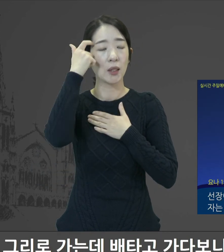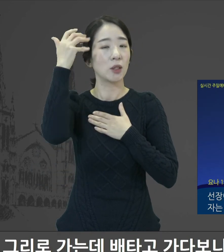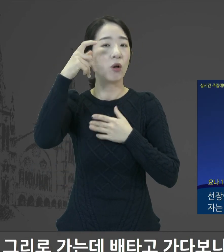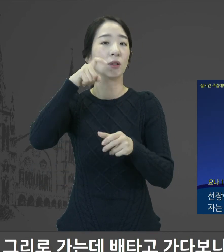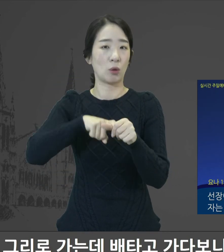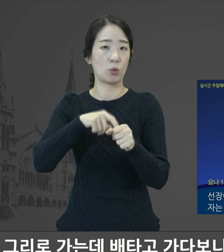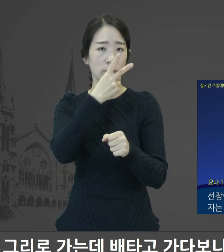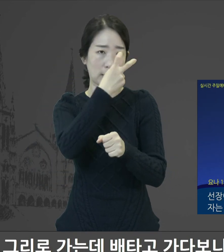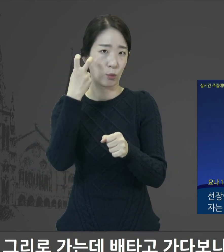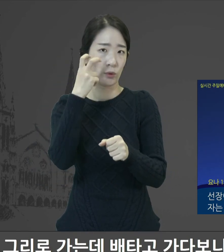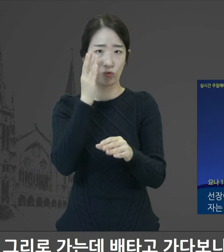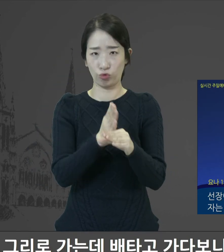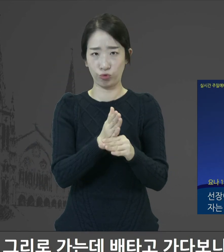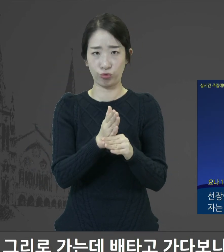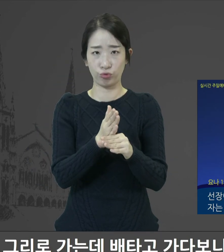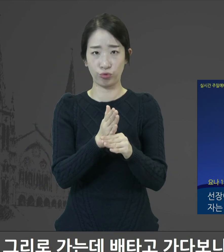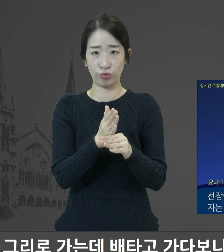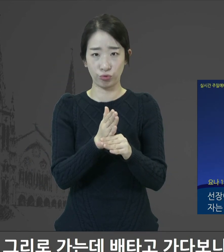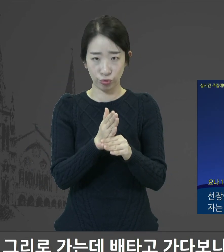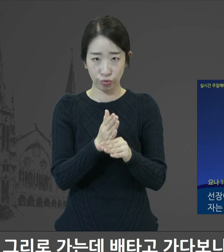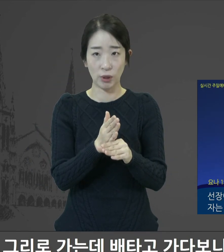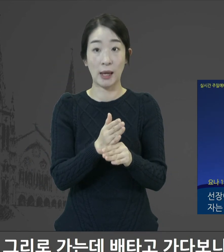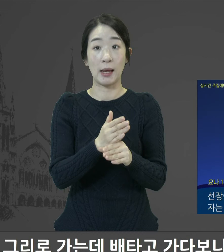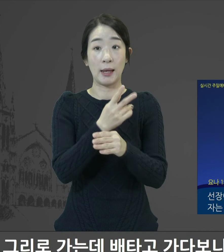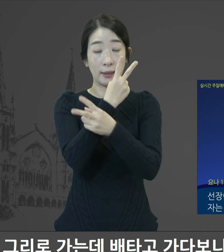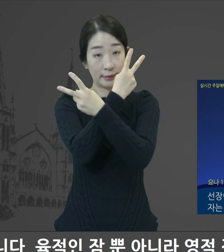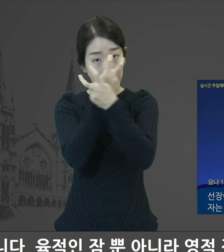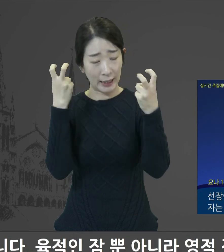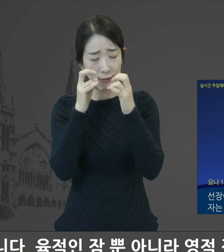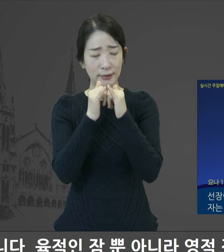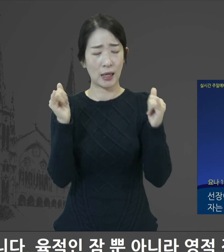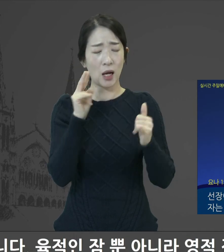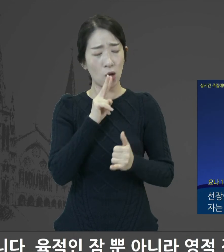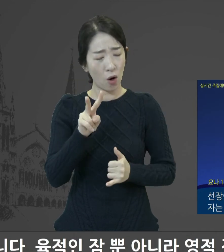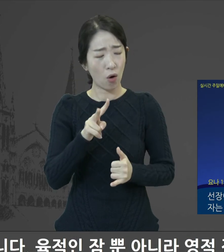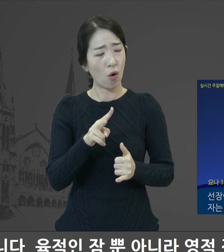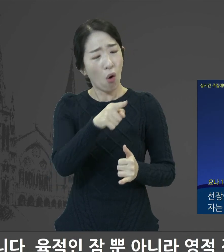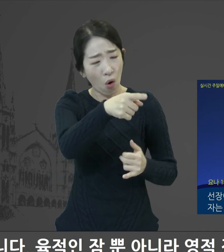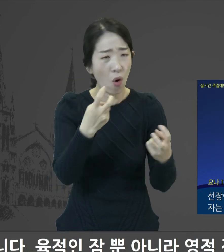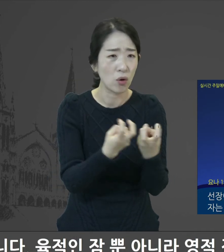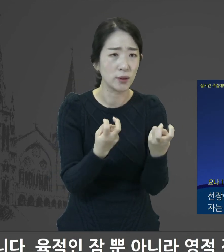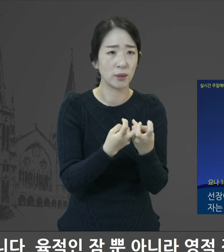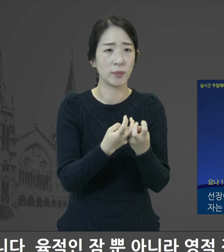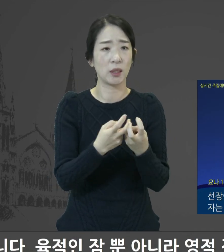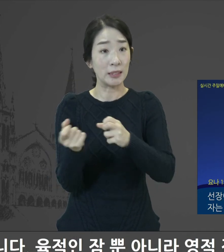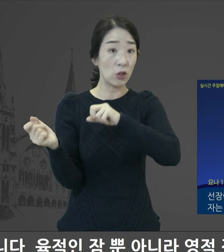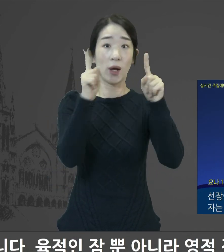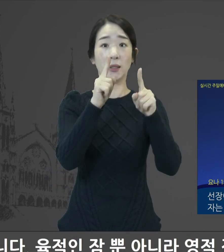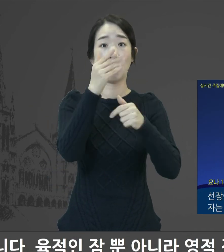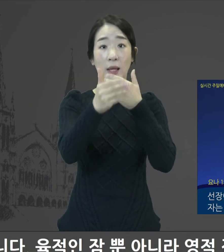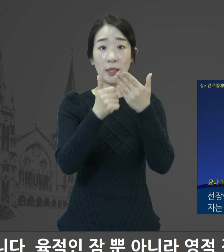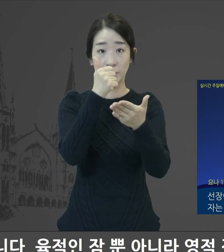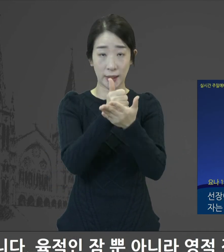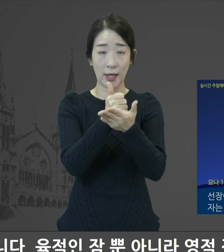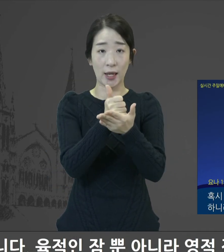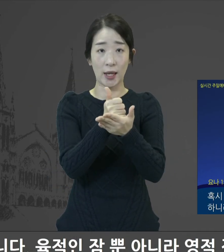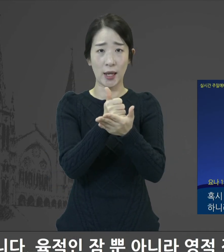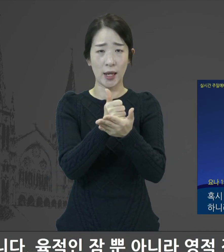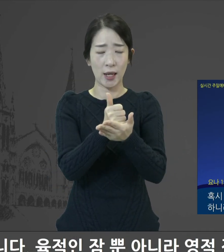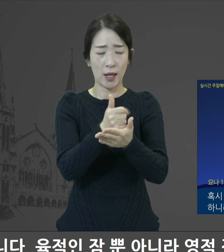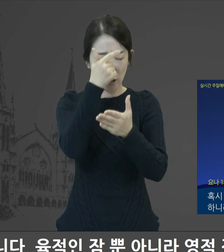읽겠습니다. 시작. 저는 자는 자여 어찌함이냐, 일어나서 내